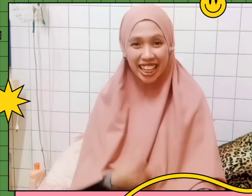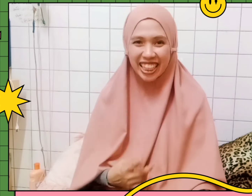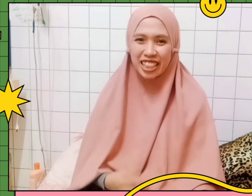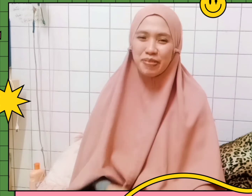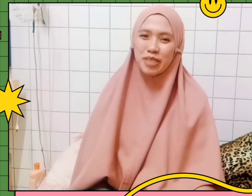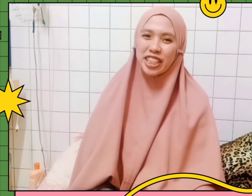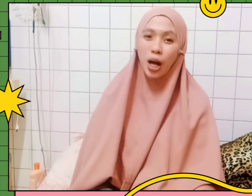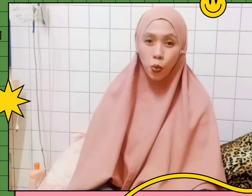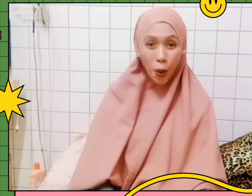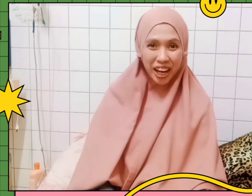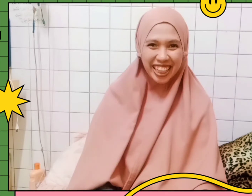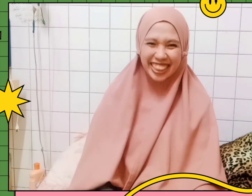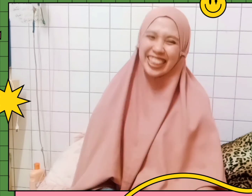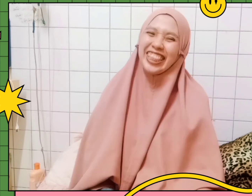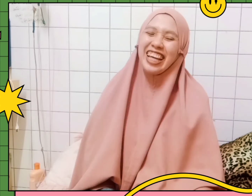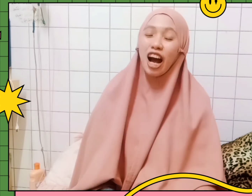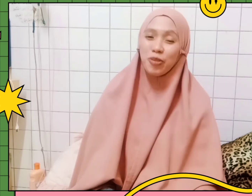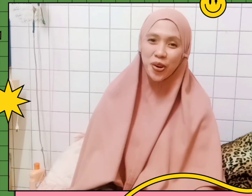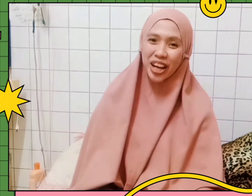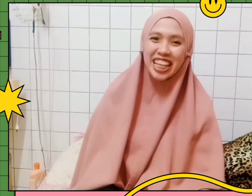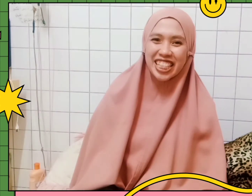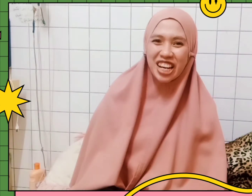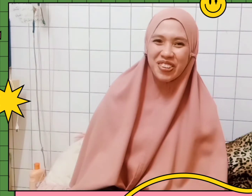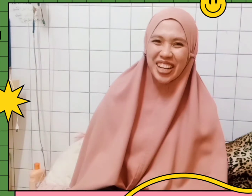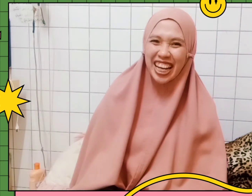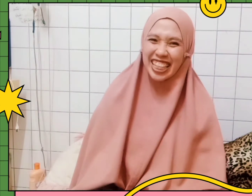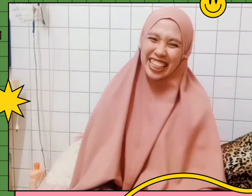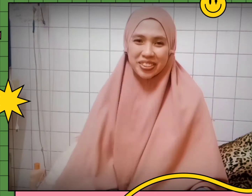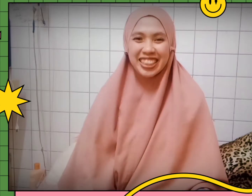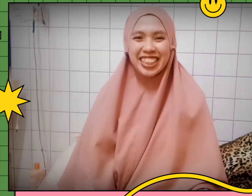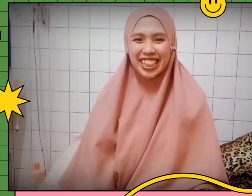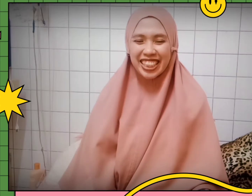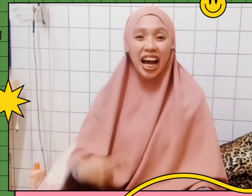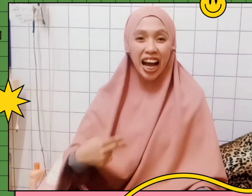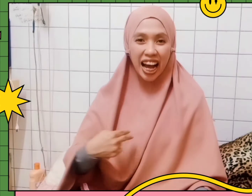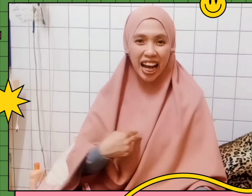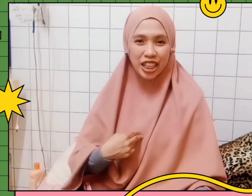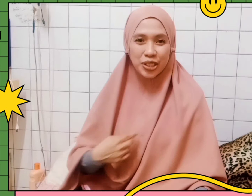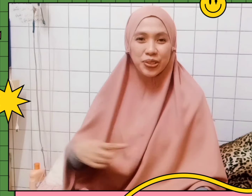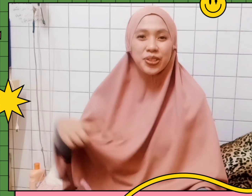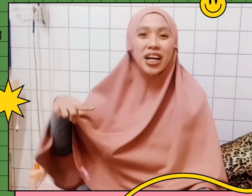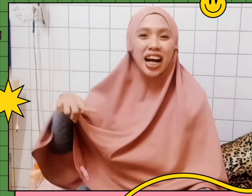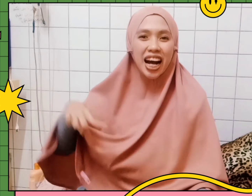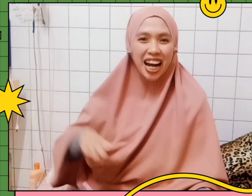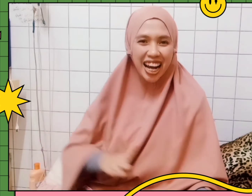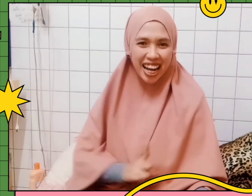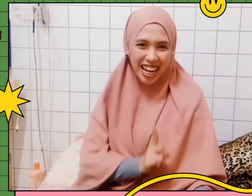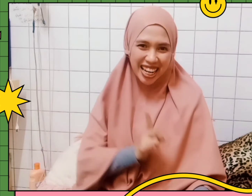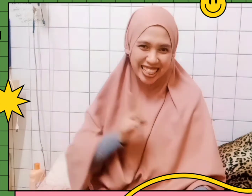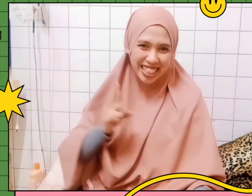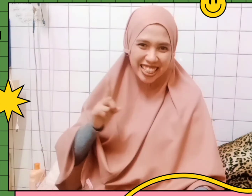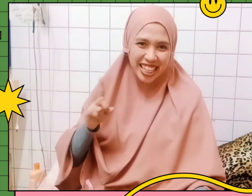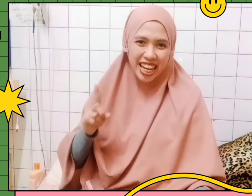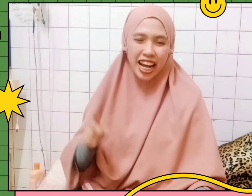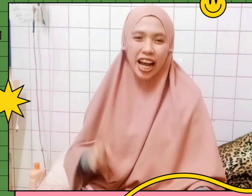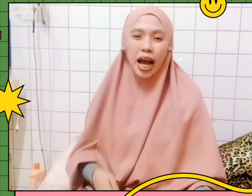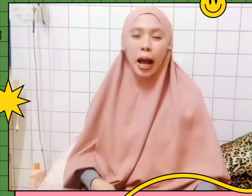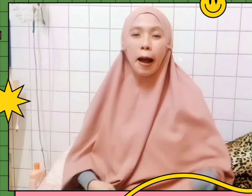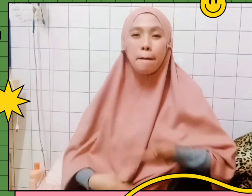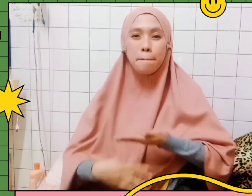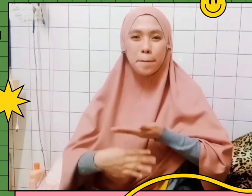ya, perhatikan ya teman-teman ya. Wokai wokai Lika wokai. Jadi aku